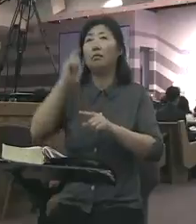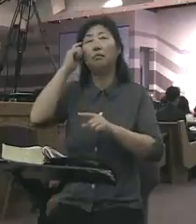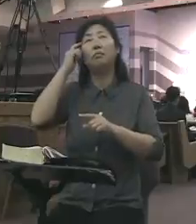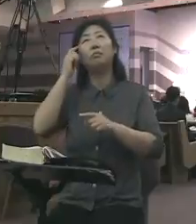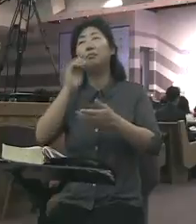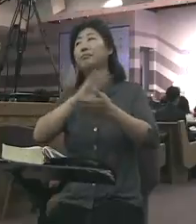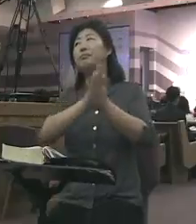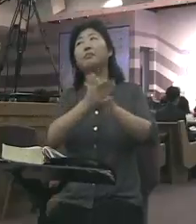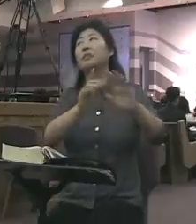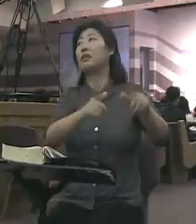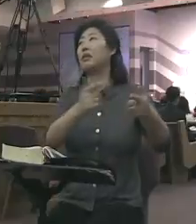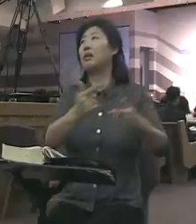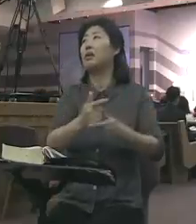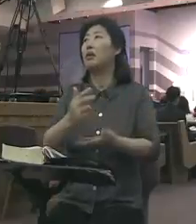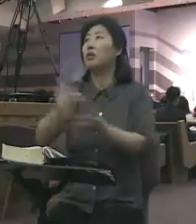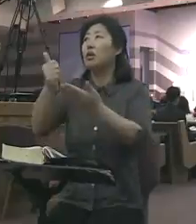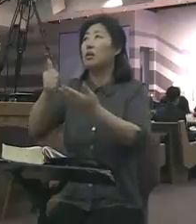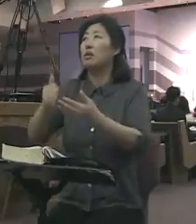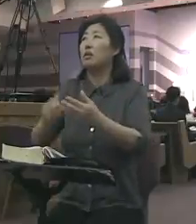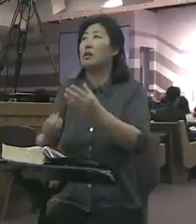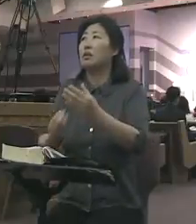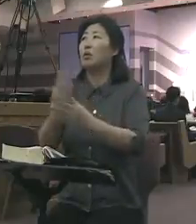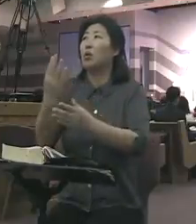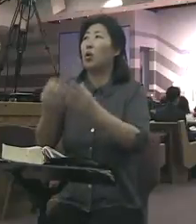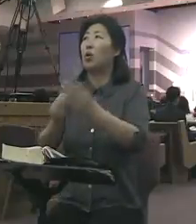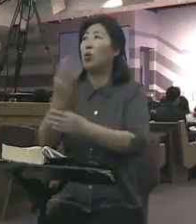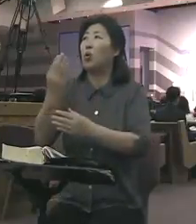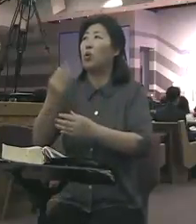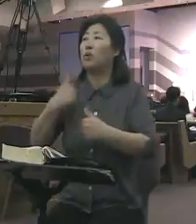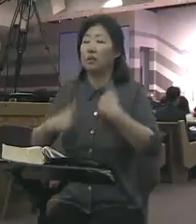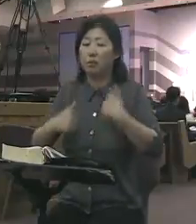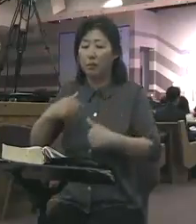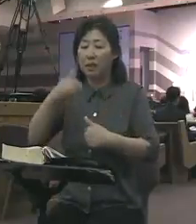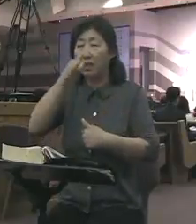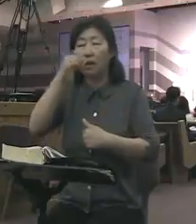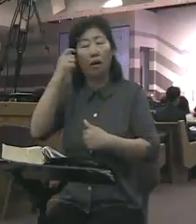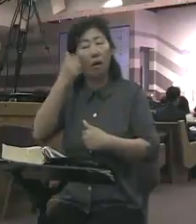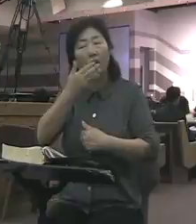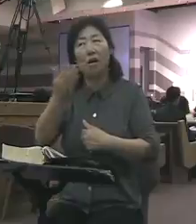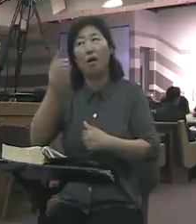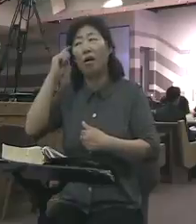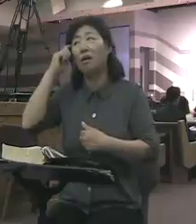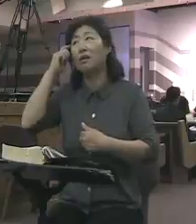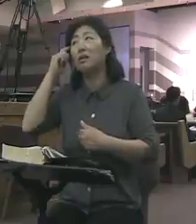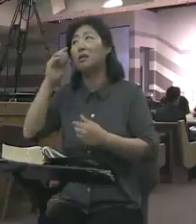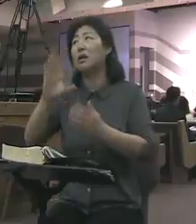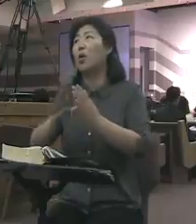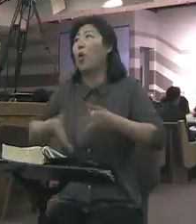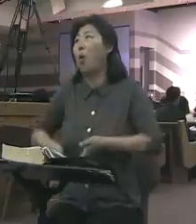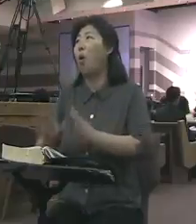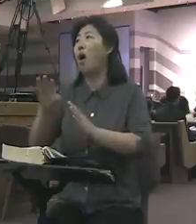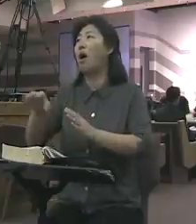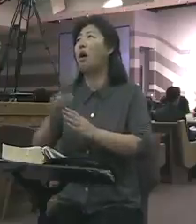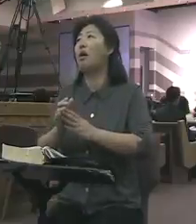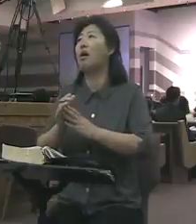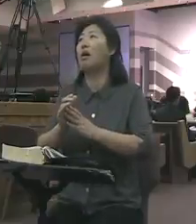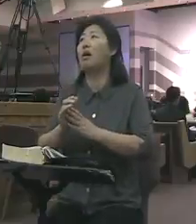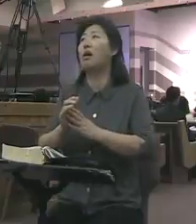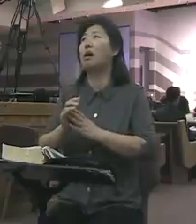주님을 믿을 때 왜 솟아오르는 기쁨이 있는가? 그때 알게 되었어요. 고향을 향해 우리가 하나님으로부터 지음을 받았기